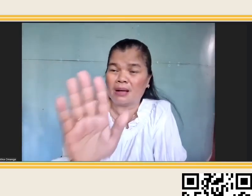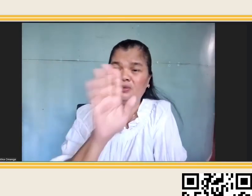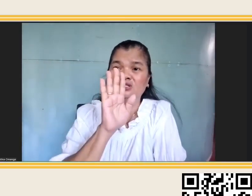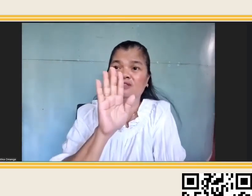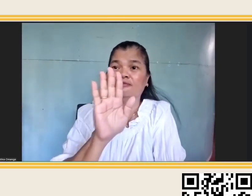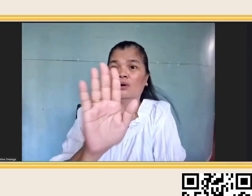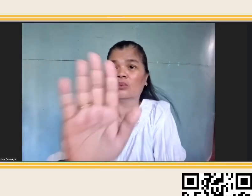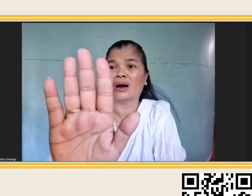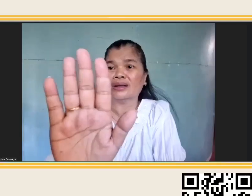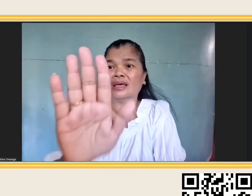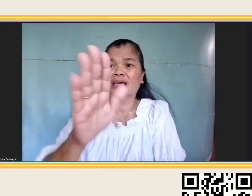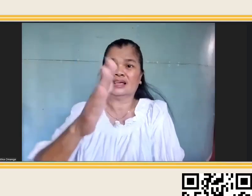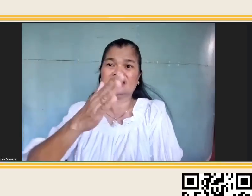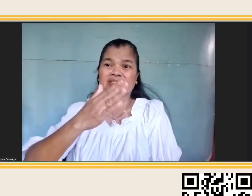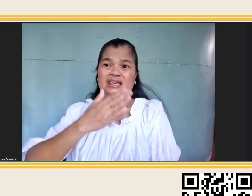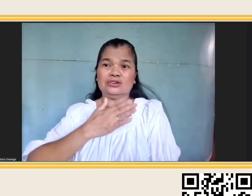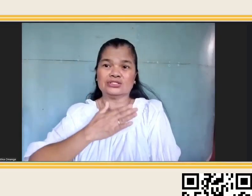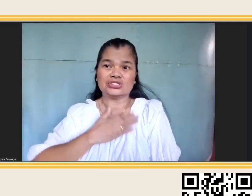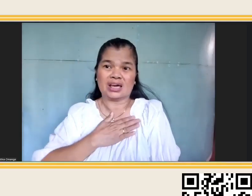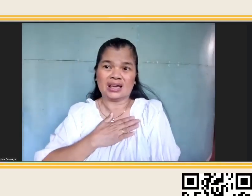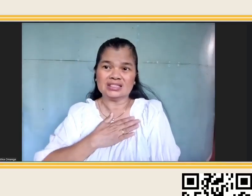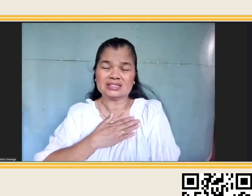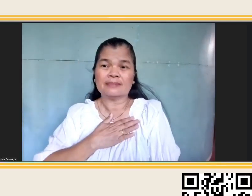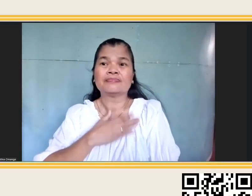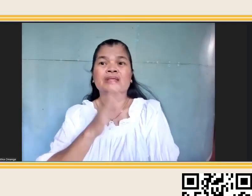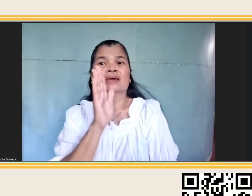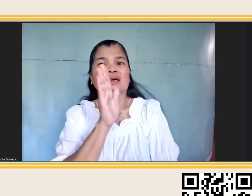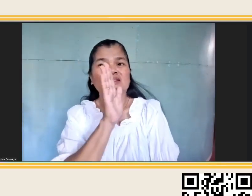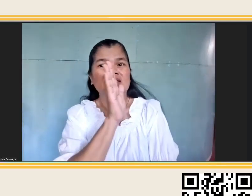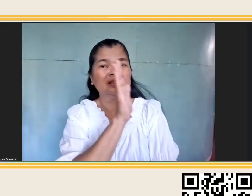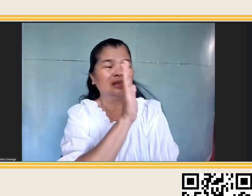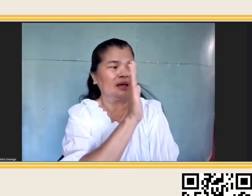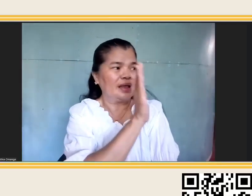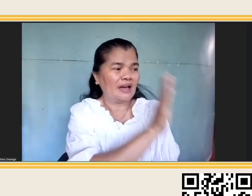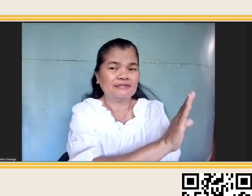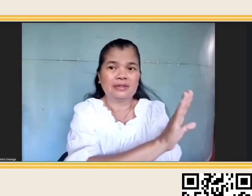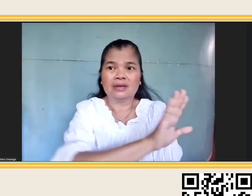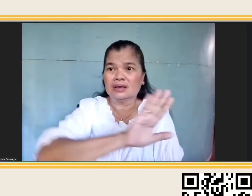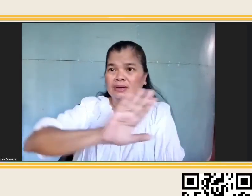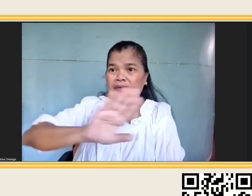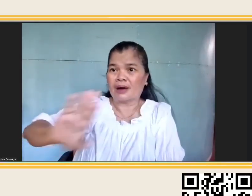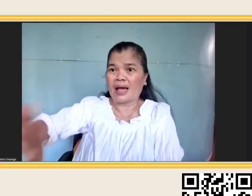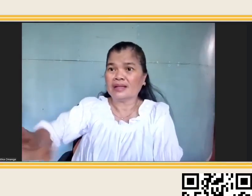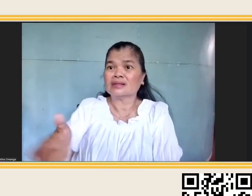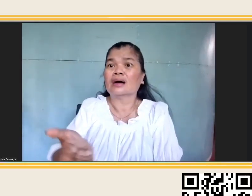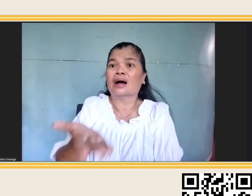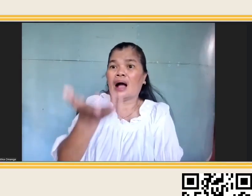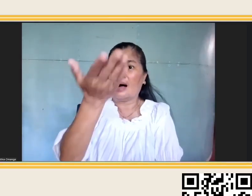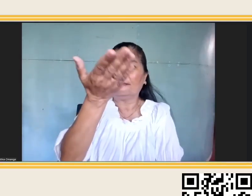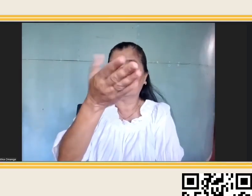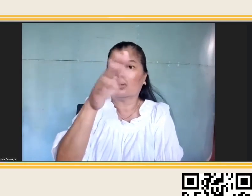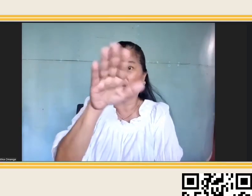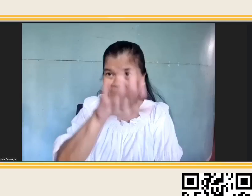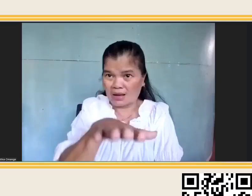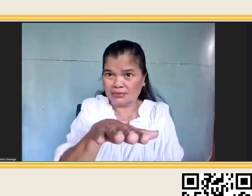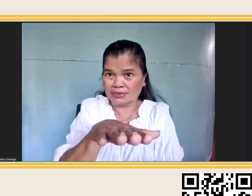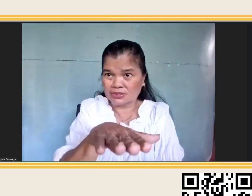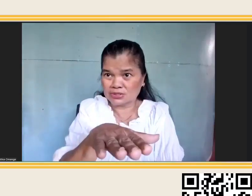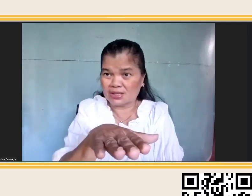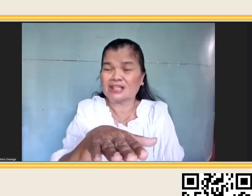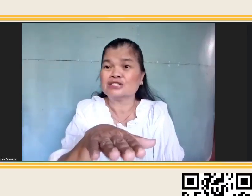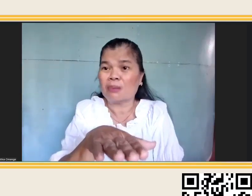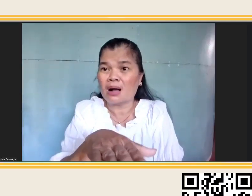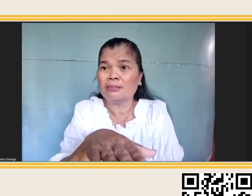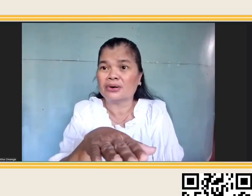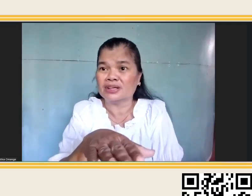yung palm? Is it forward? Is it in your chest? Is it in the left, right, up, or down?